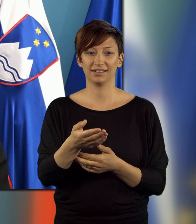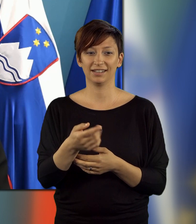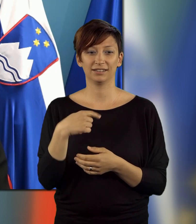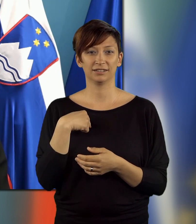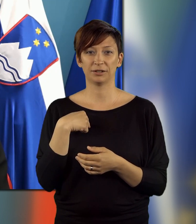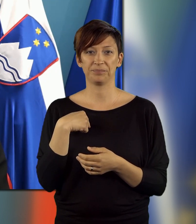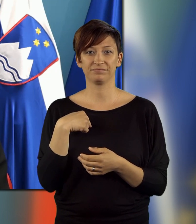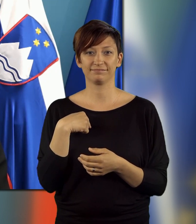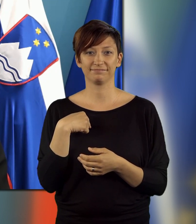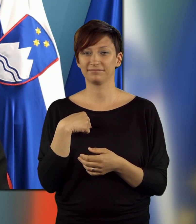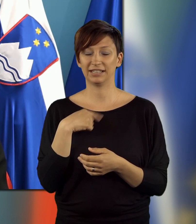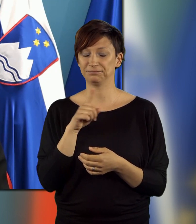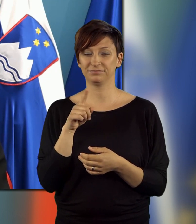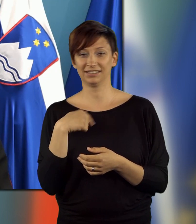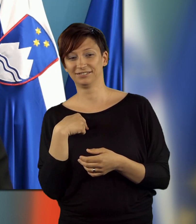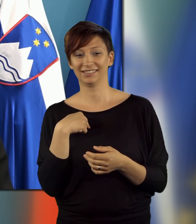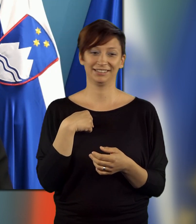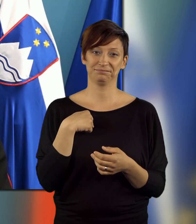Pa me ne.